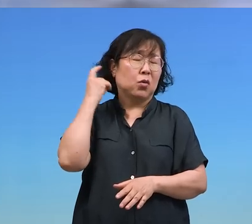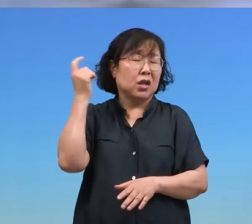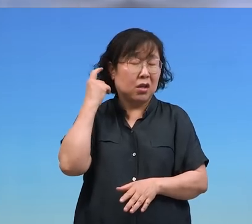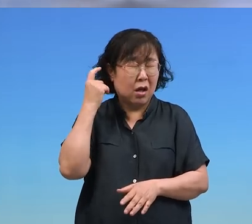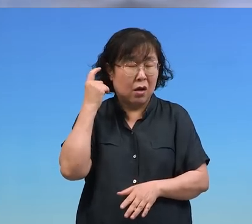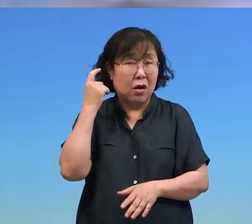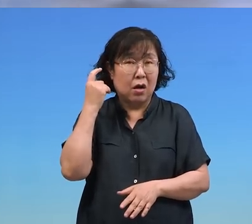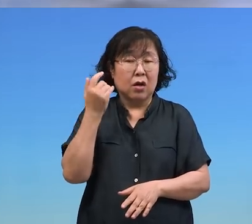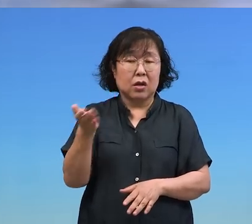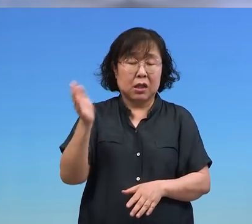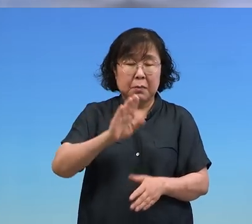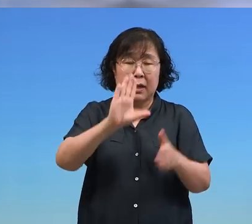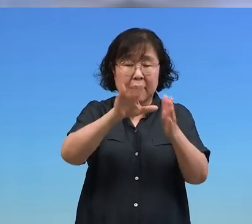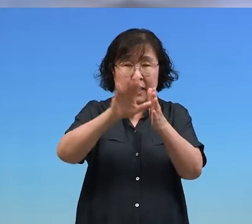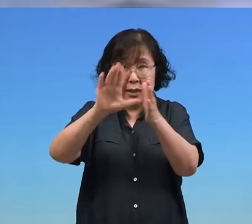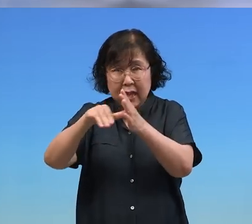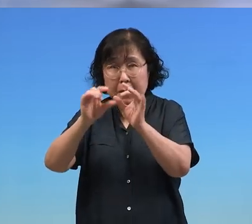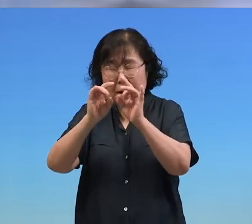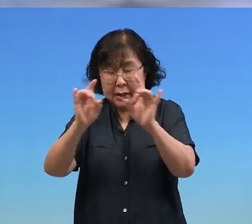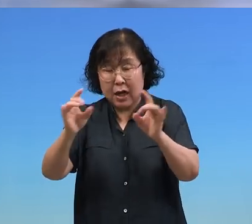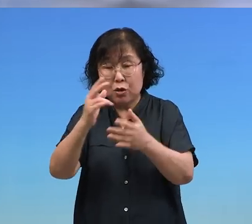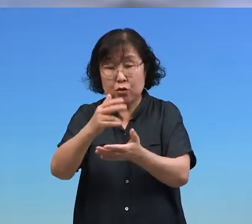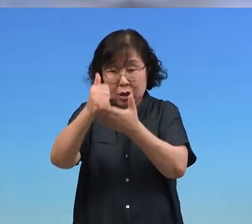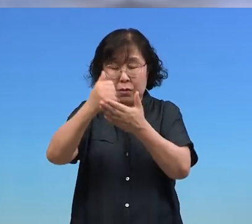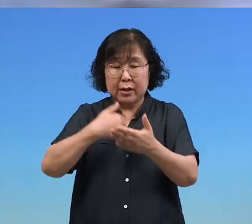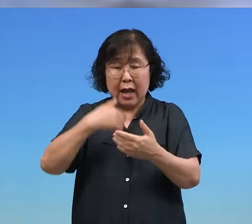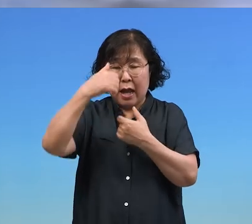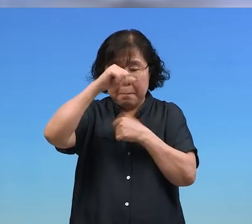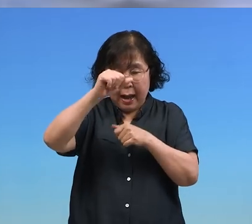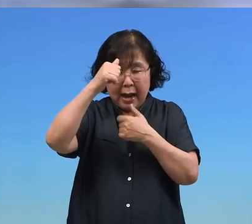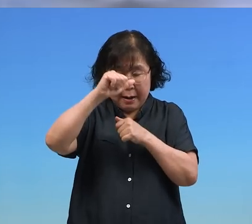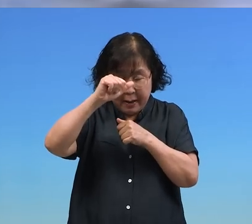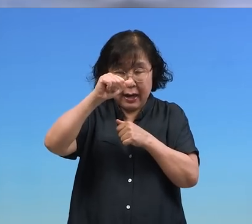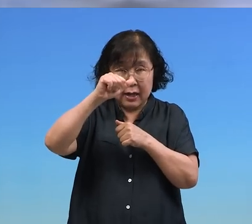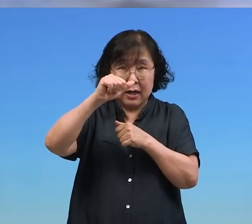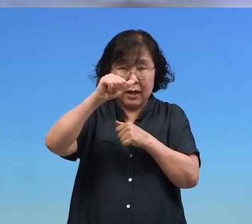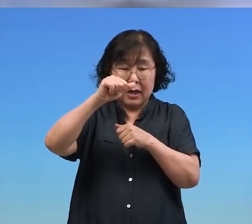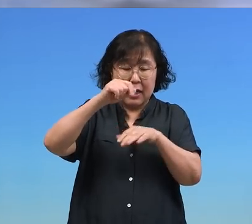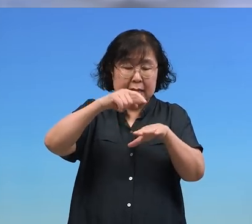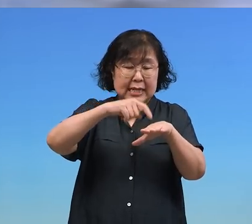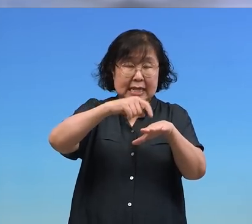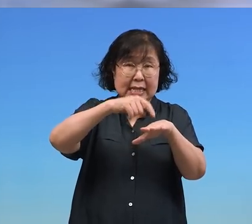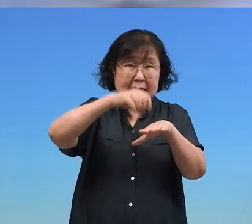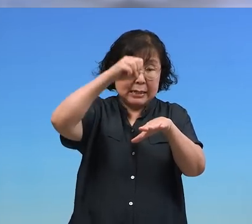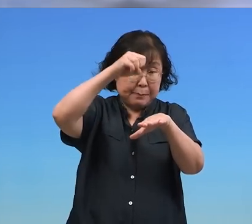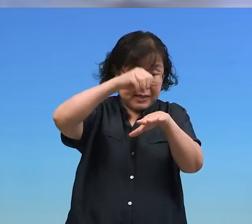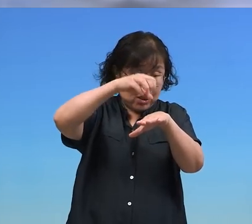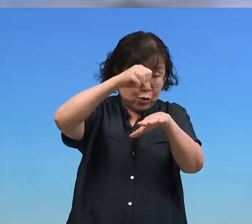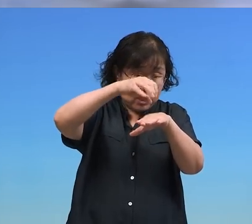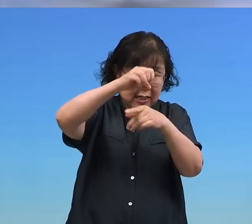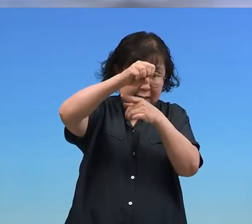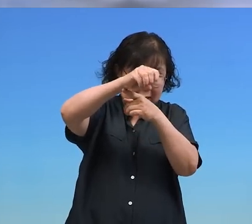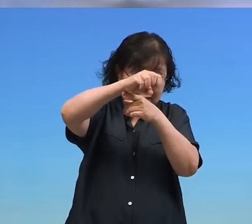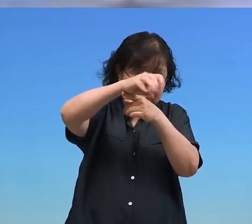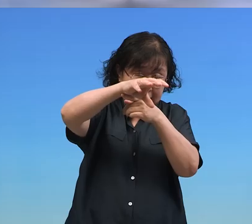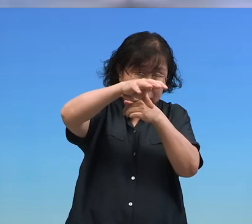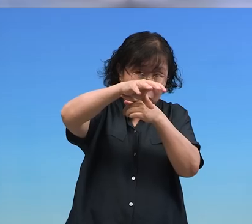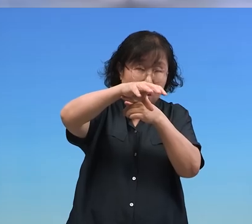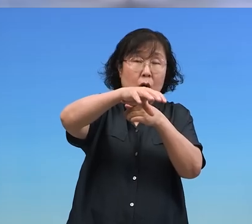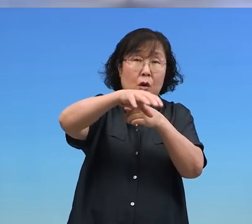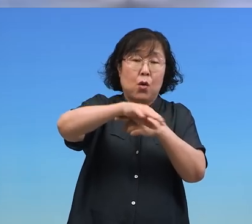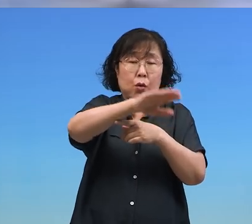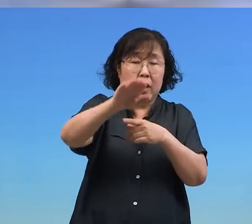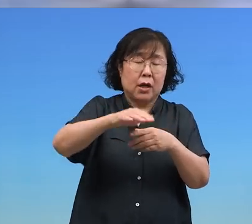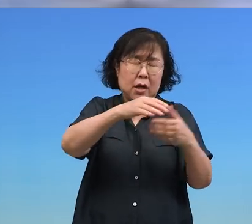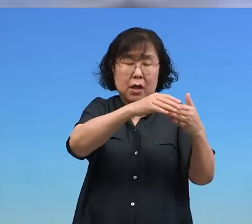그때그때마다 주님께서는 어떻게 한다고요 내 발등을 비춰주시는 작은 등잔으로 우리를 인도하세요